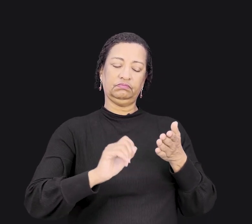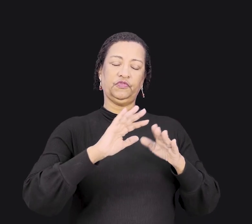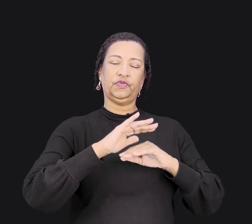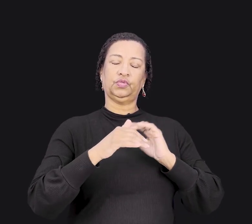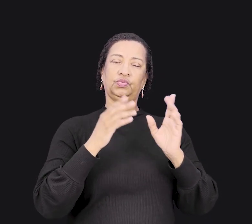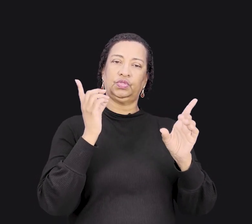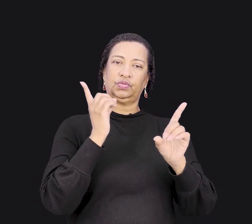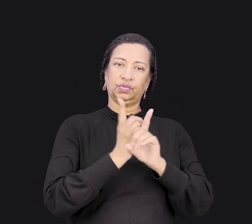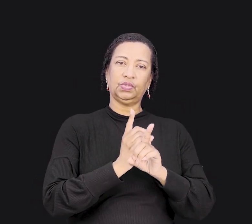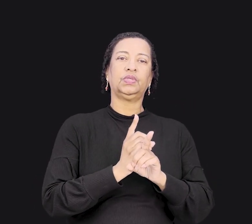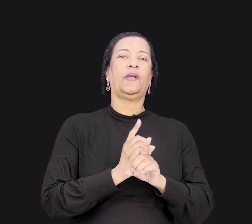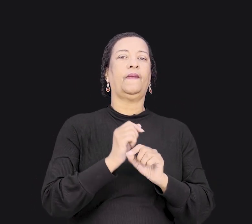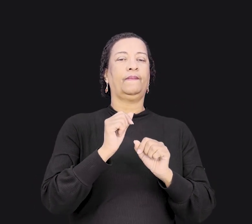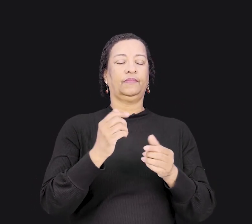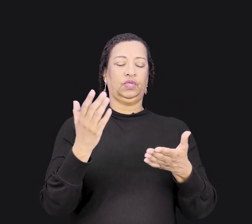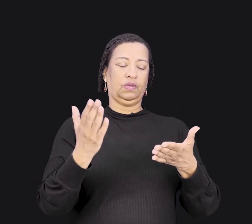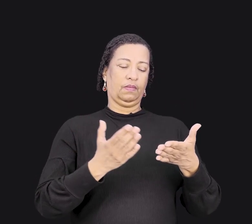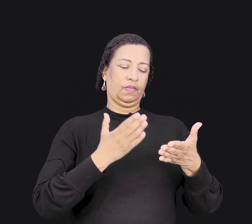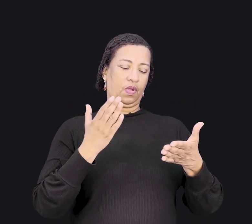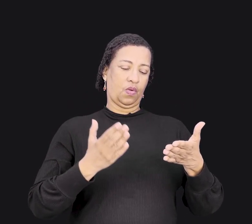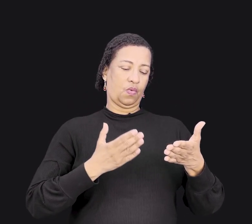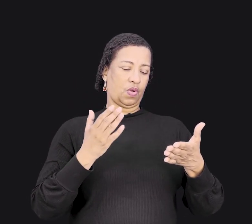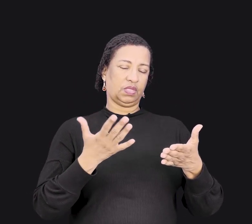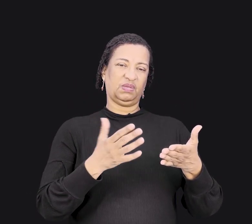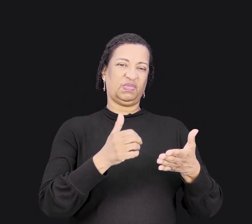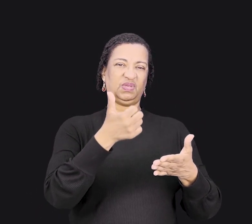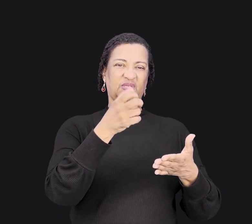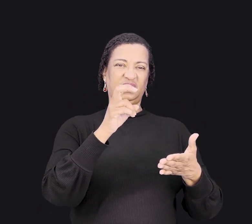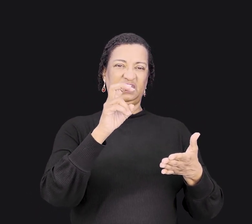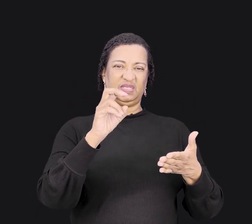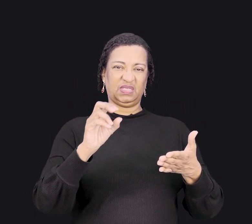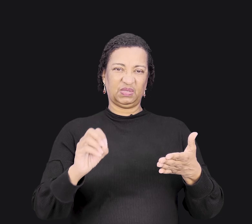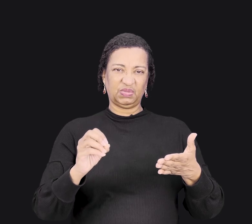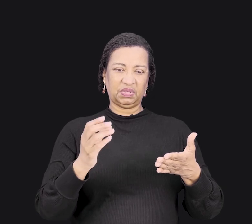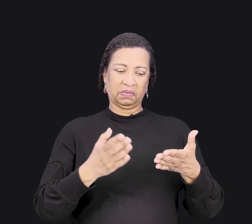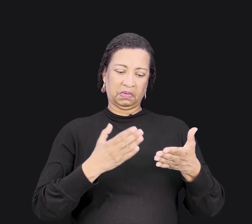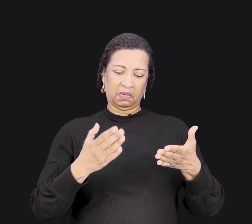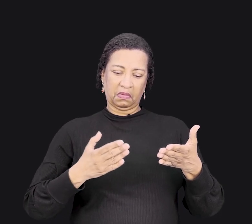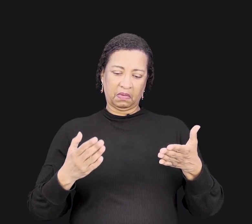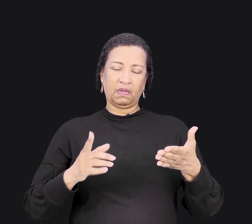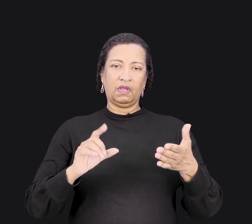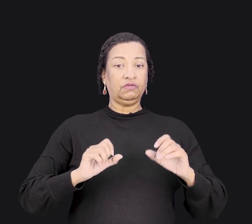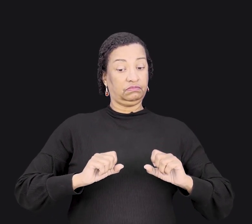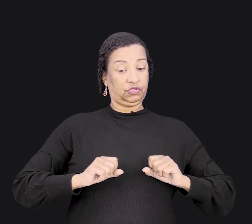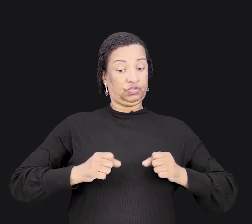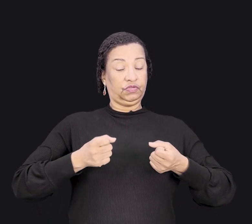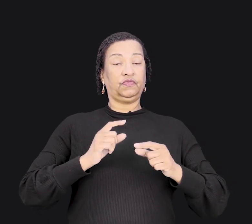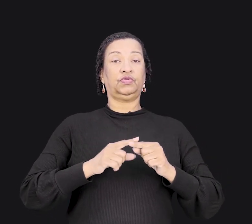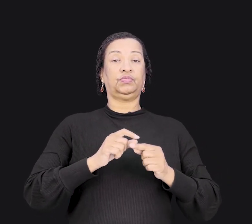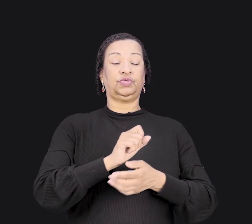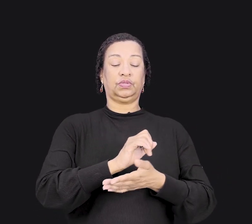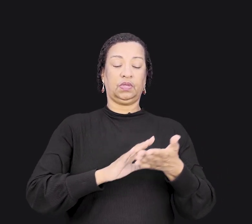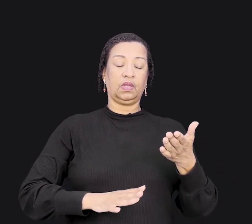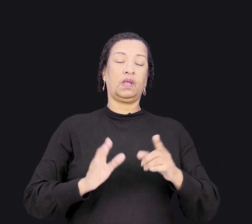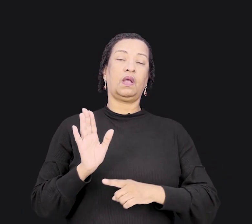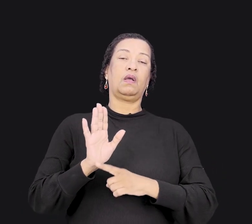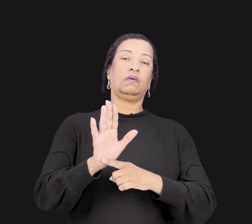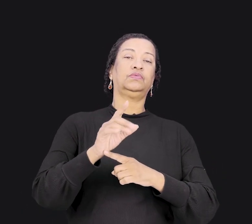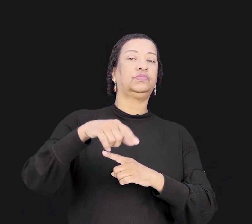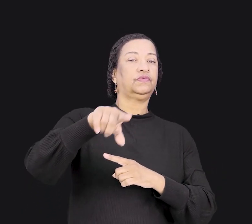vai acabar com um caderno de umas 150 páginas. Procure se esforçar porque esta tarefa o ajudará a compreender melhor